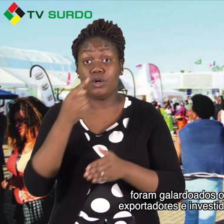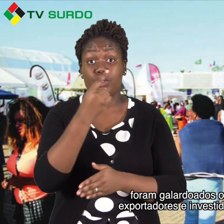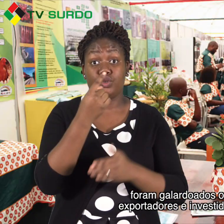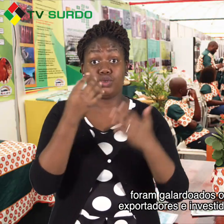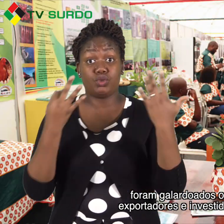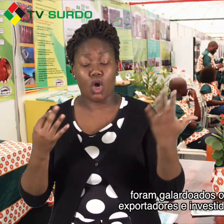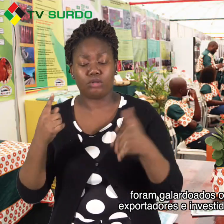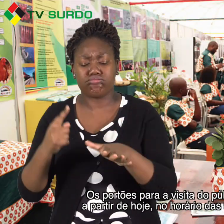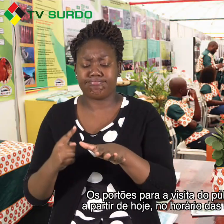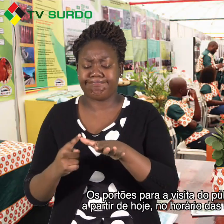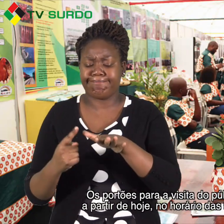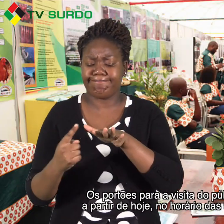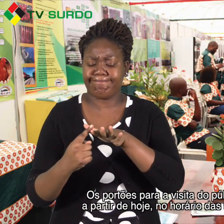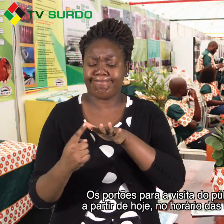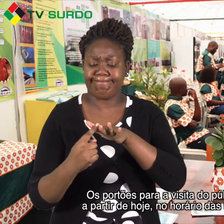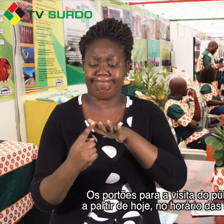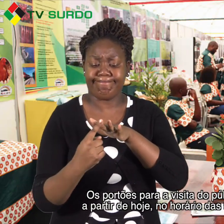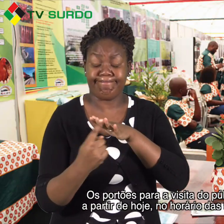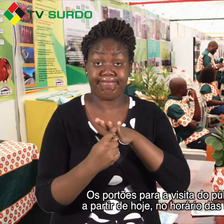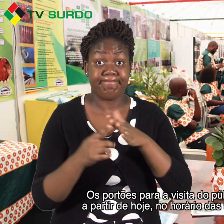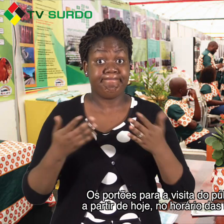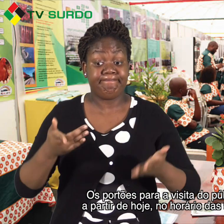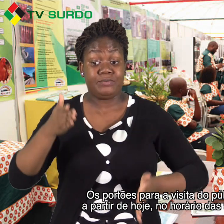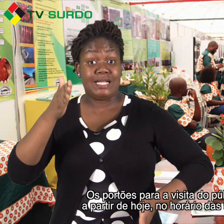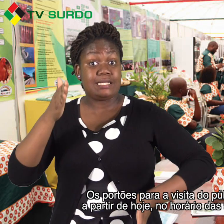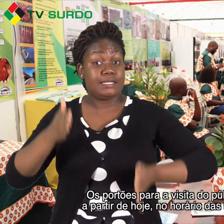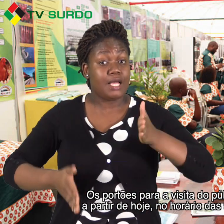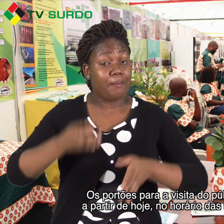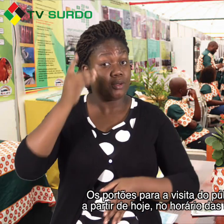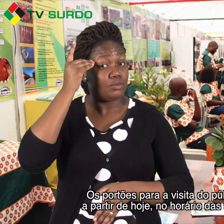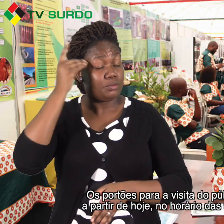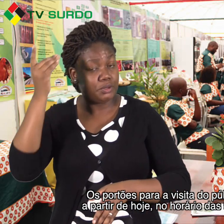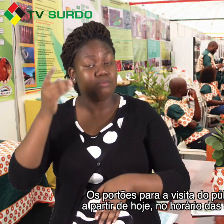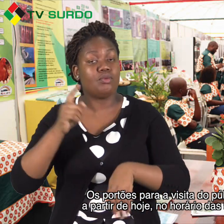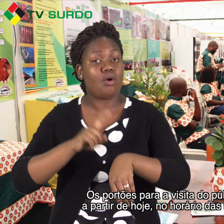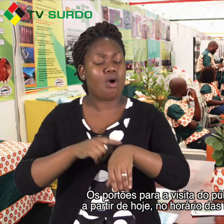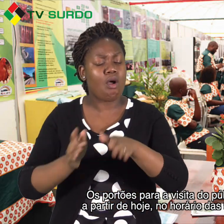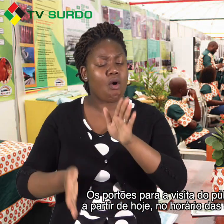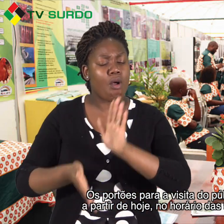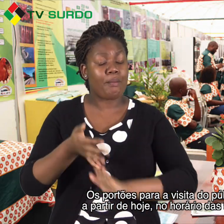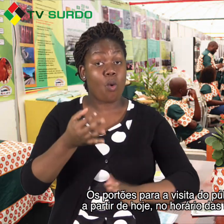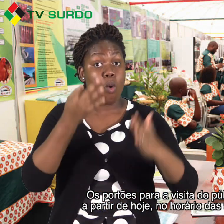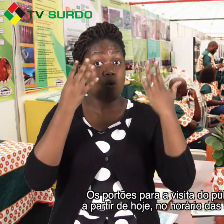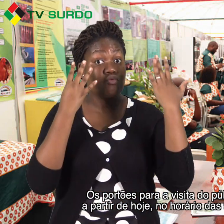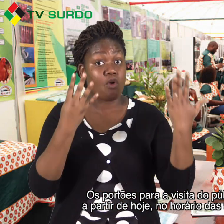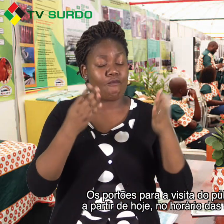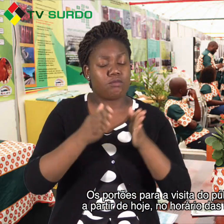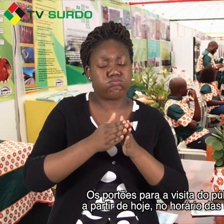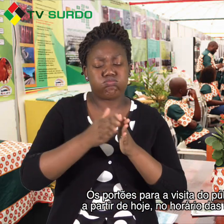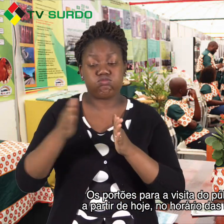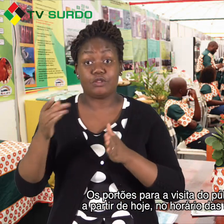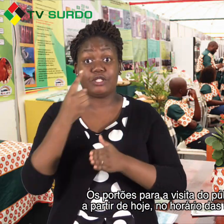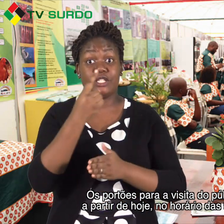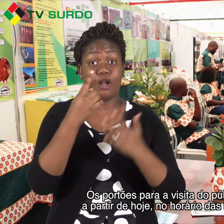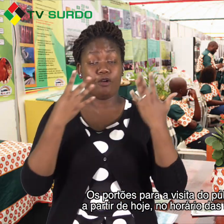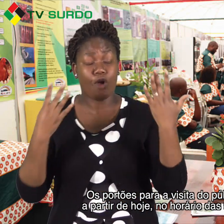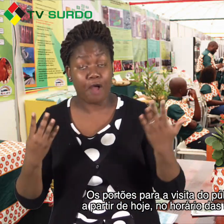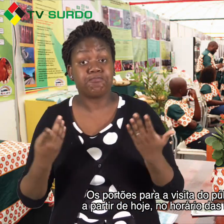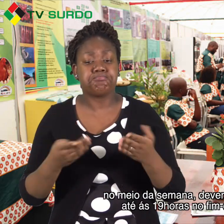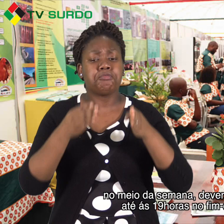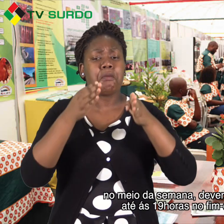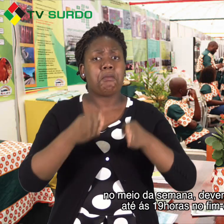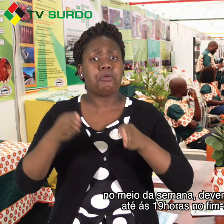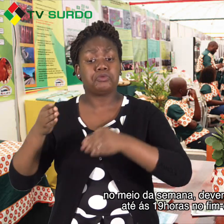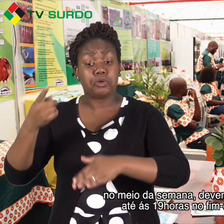investidores do país. Os portões para a visita do público serão abertos a partir de hoje, no horário das 9 às